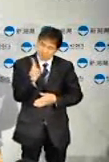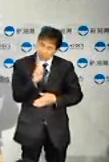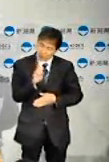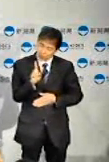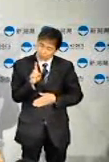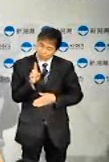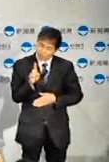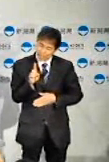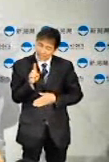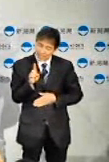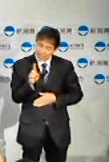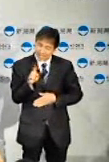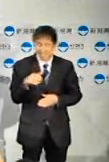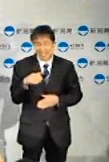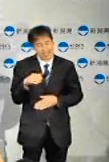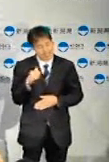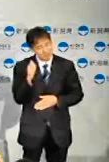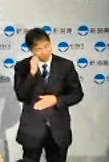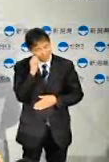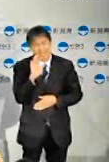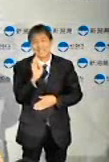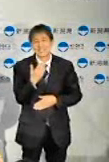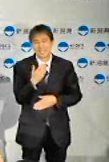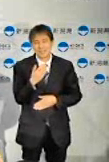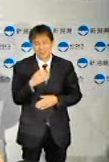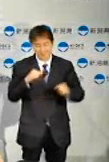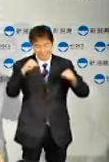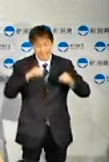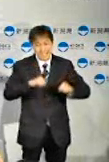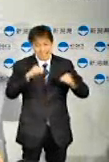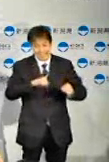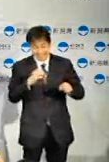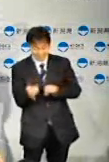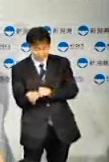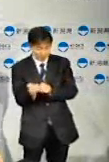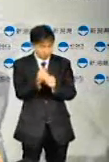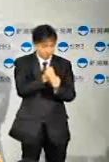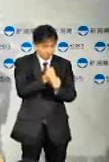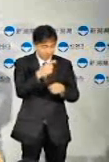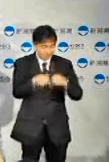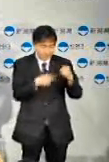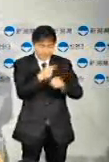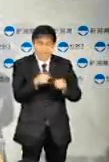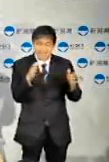にしても、元気が出てきた1年ではあったと思いますね。